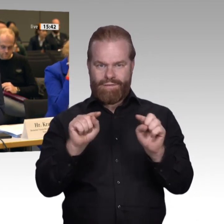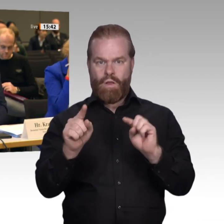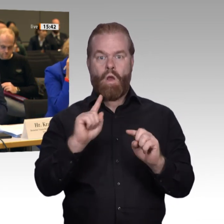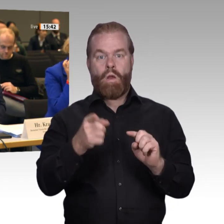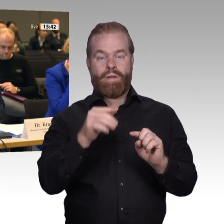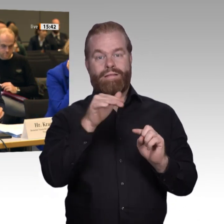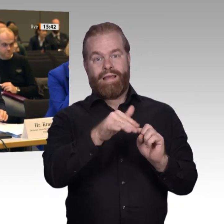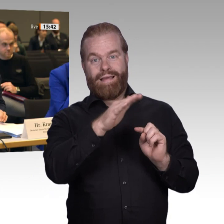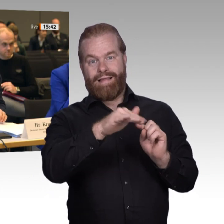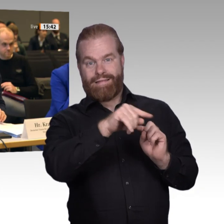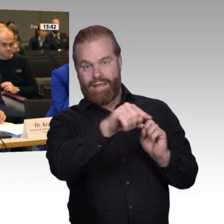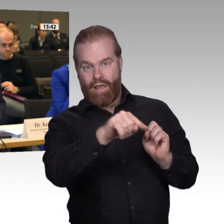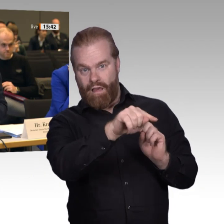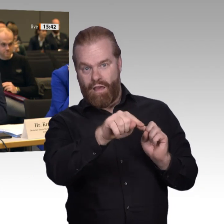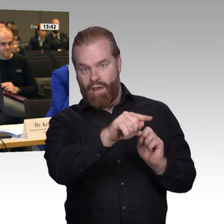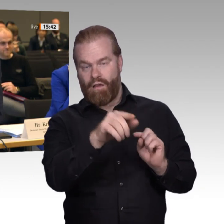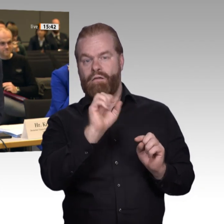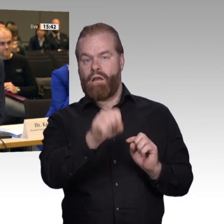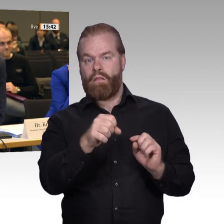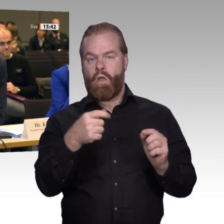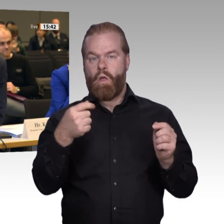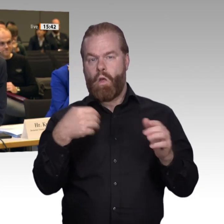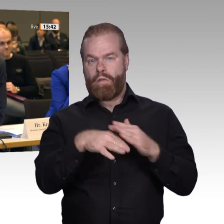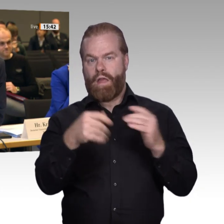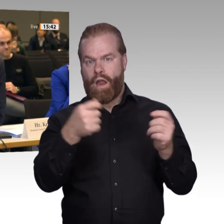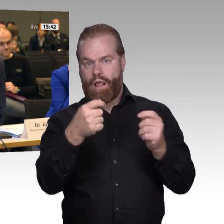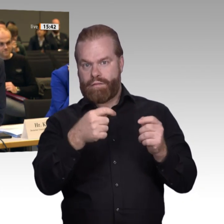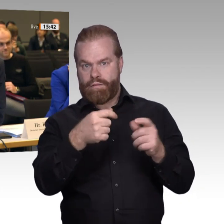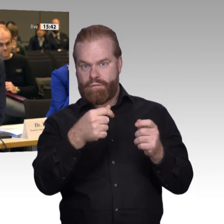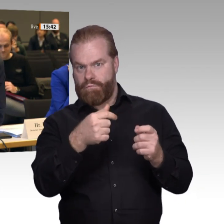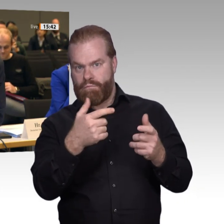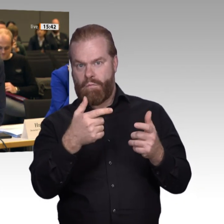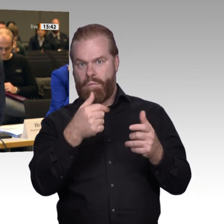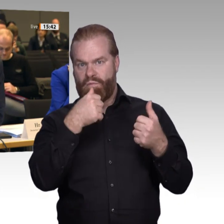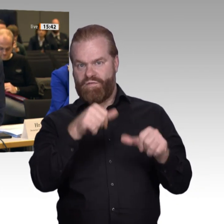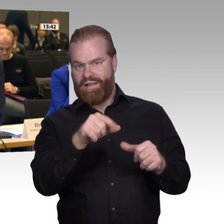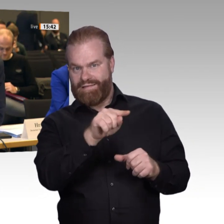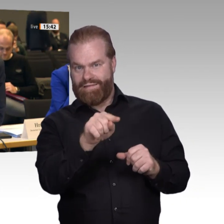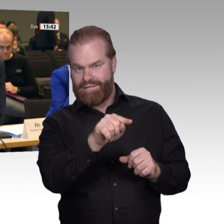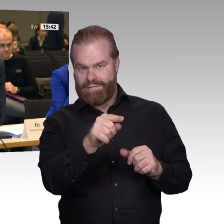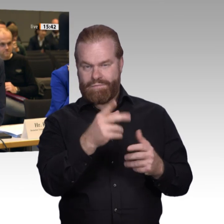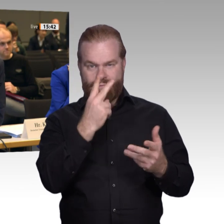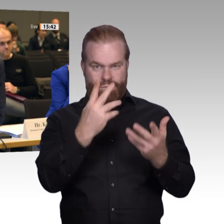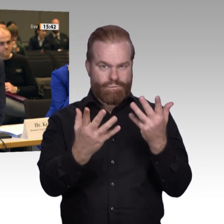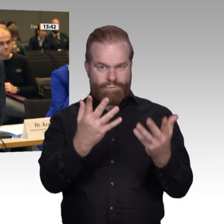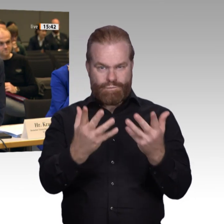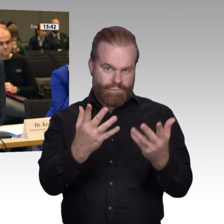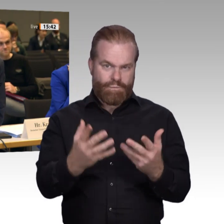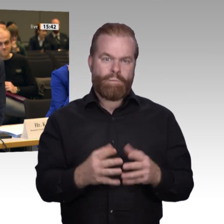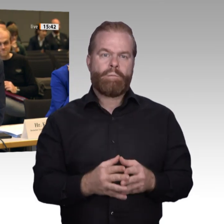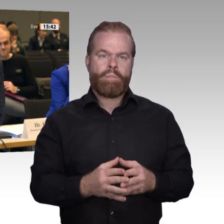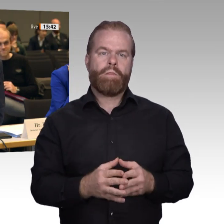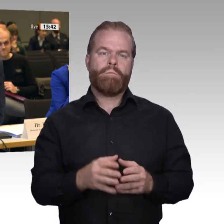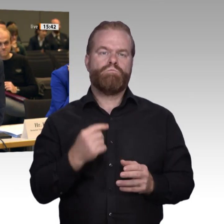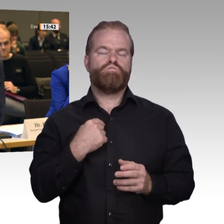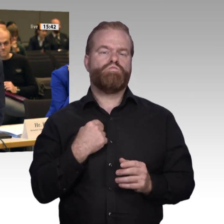einzugrenzen, als Anhaltspunkt schlage ich vor, die Statistik der Ein- und Ausnahmen